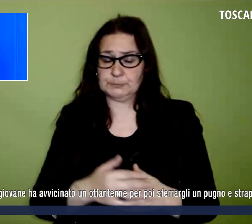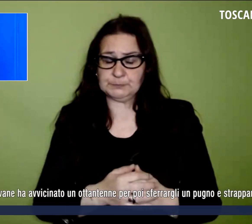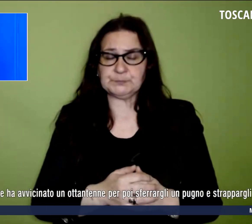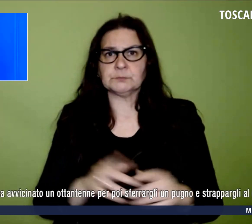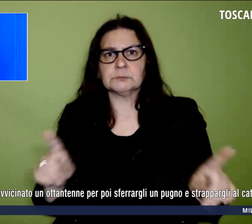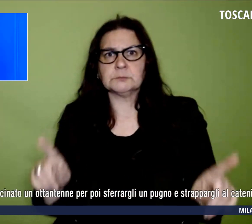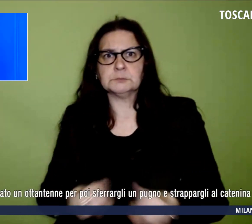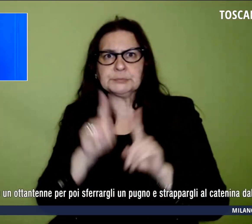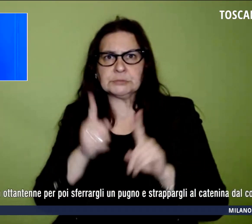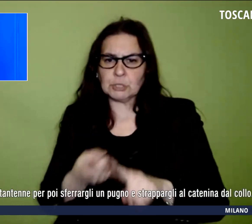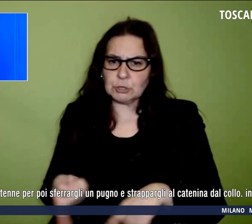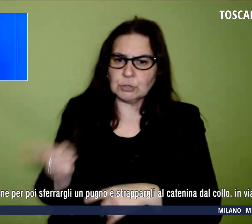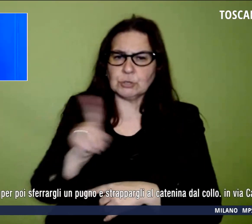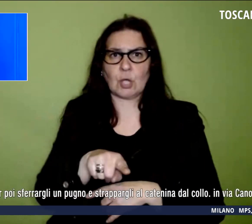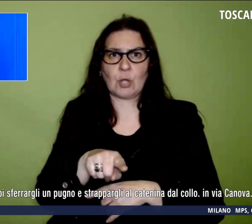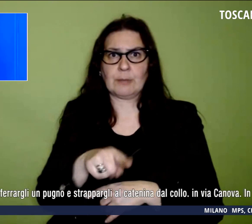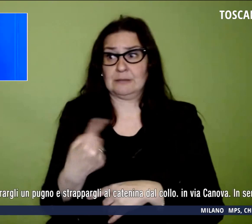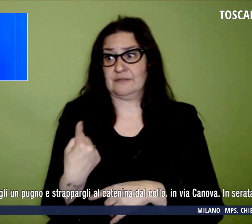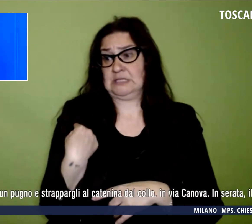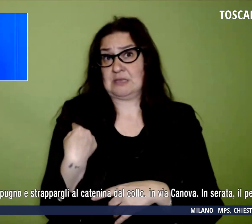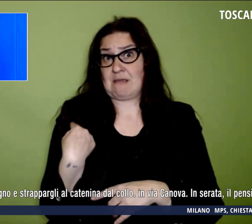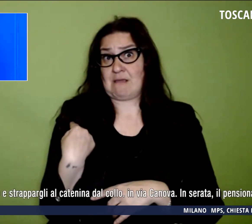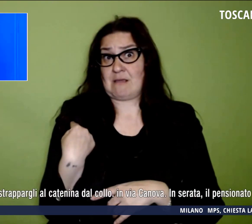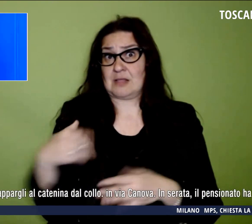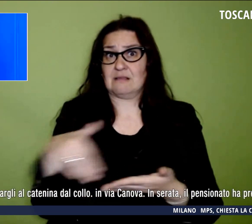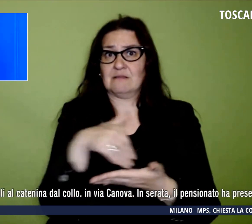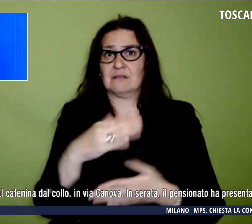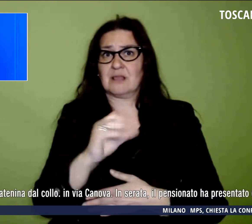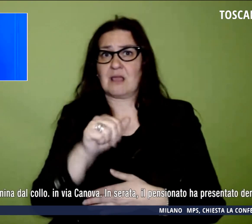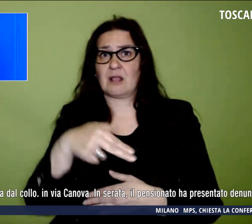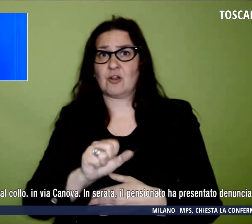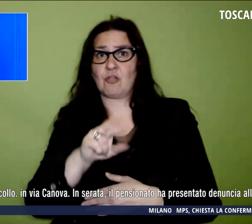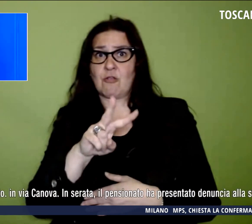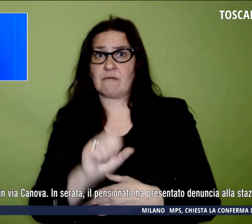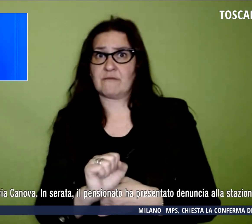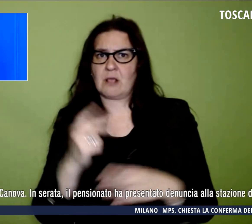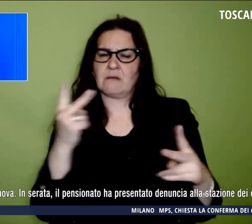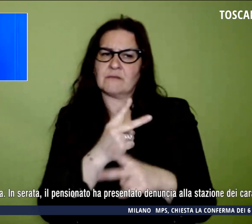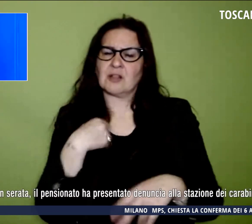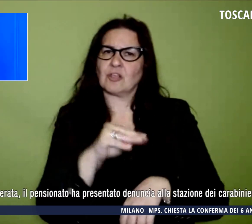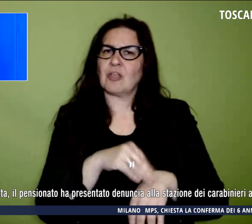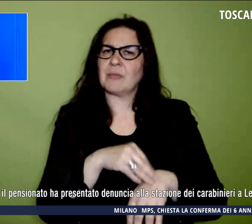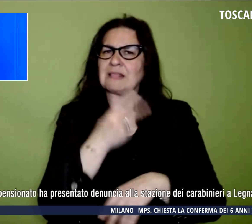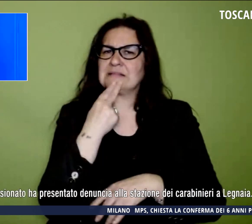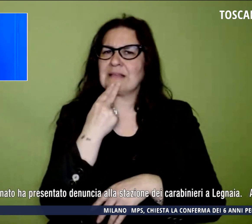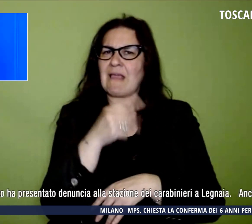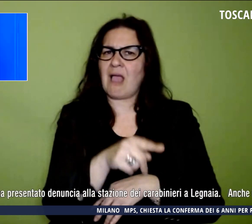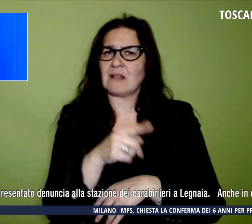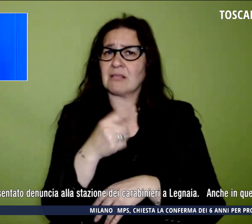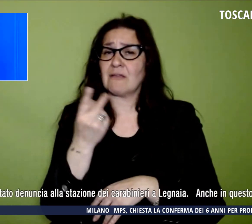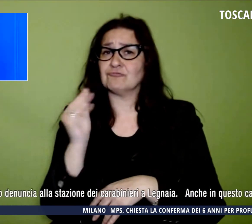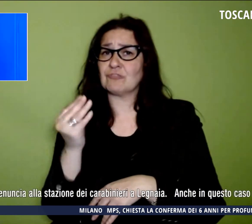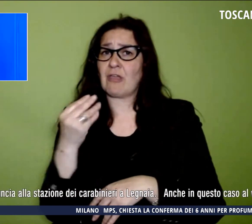giorno successivo vale a dire ieri in via Canova quando sempre con il pretesto di una sigaretta un giovane ha